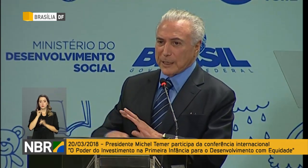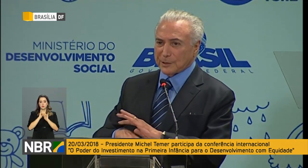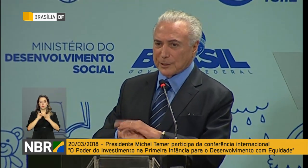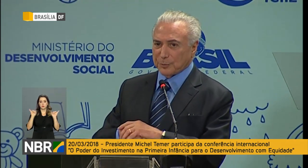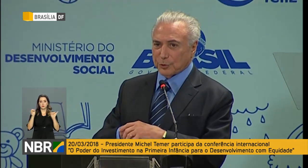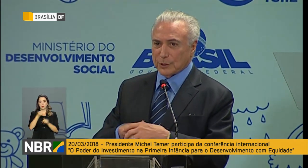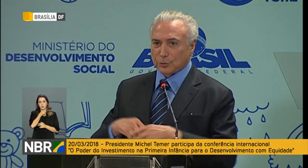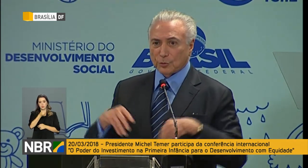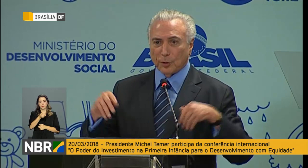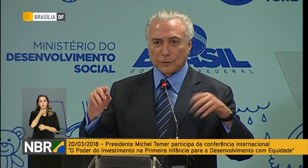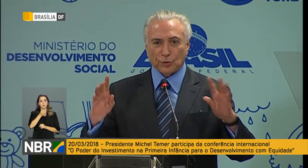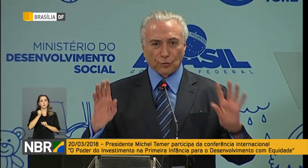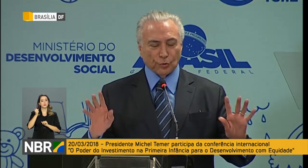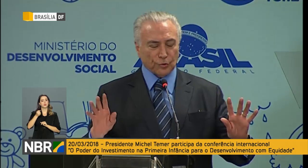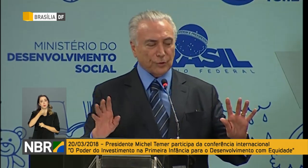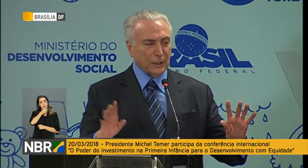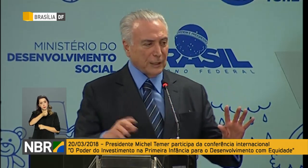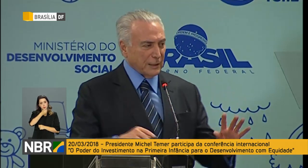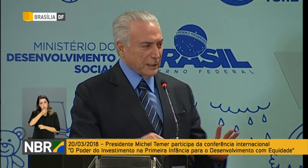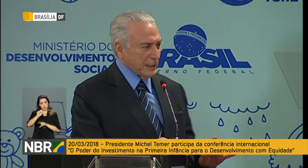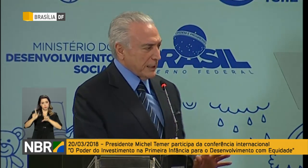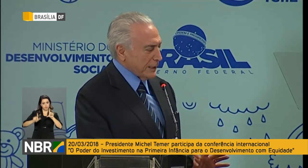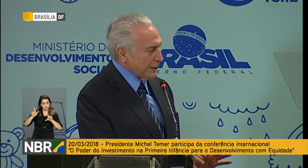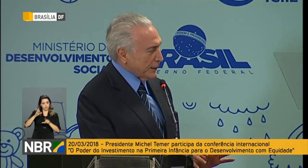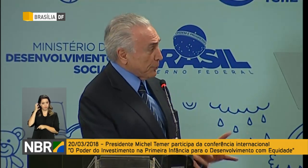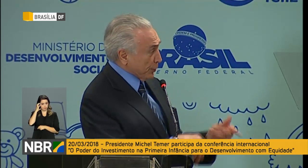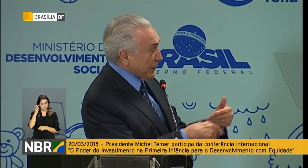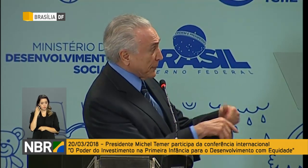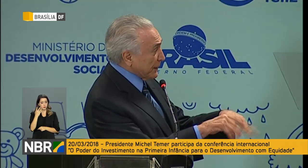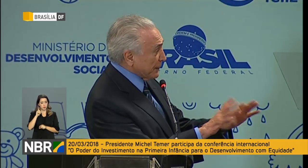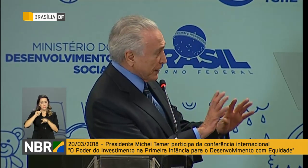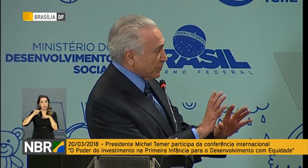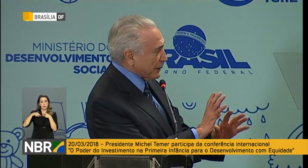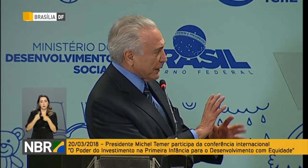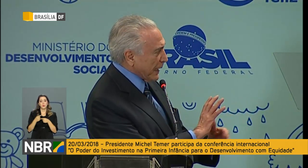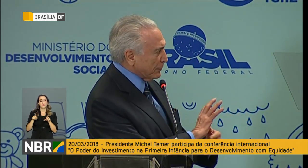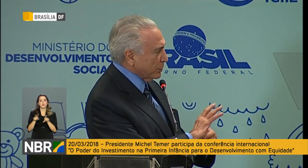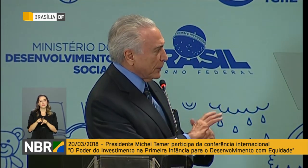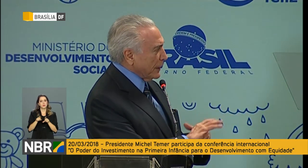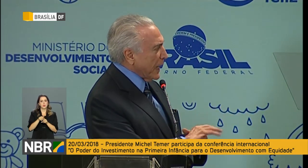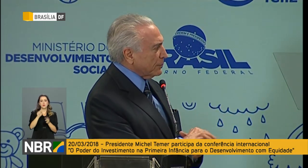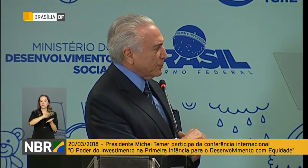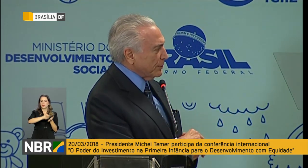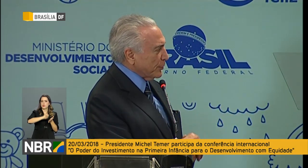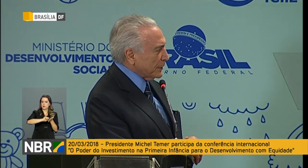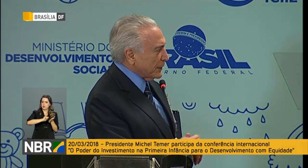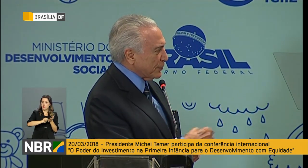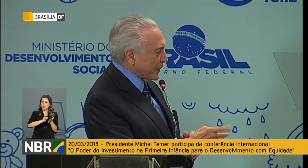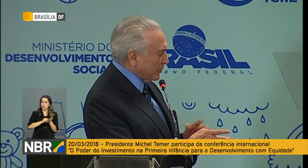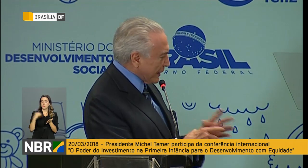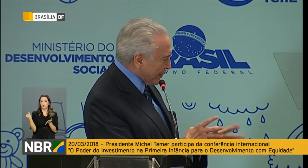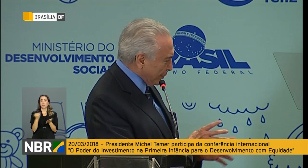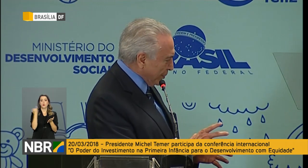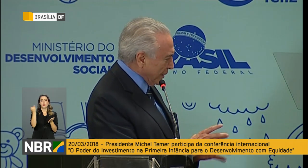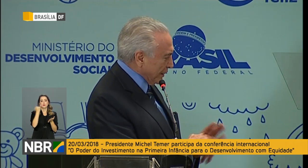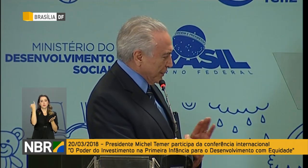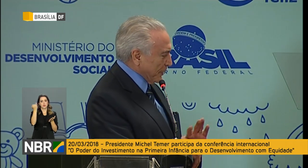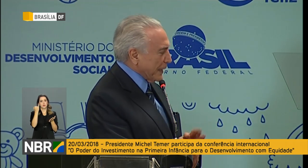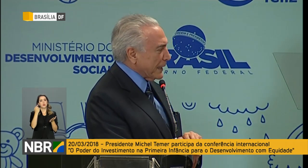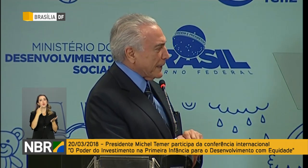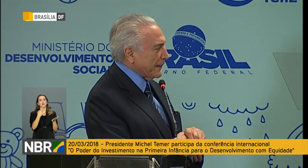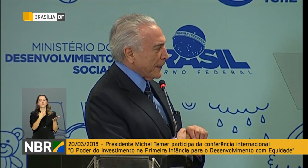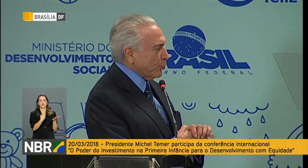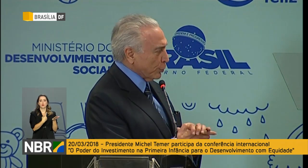à imprensa, portanto, um novo discurso, depois também de termos assinado atos importantes para o Brasil